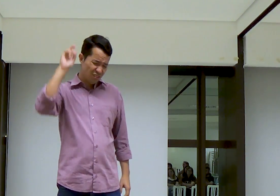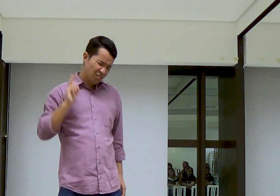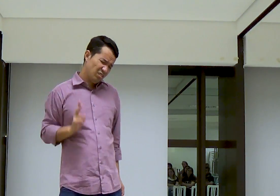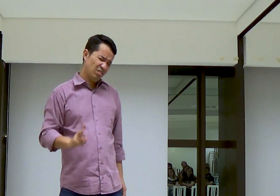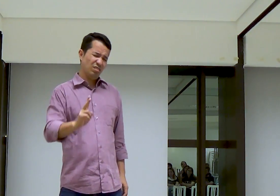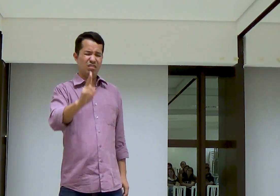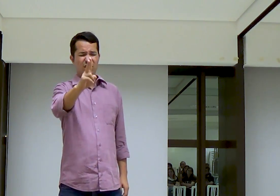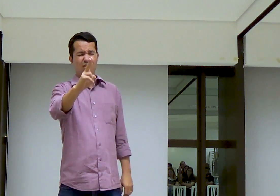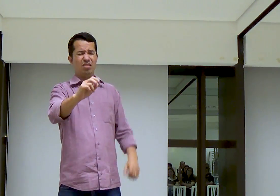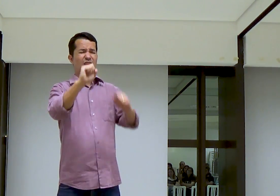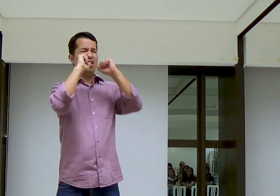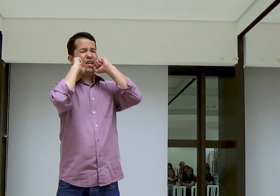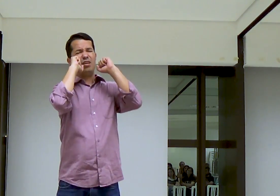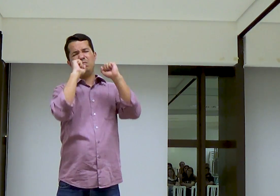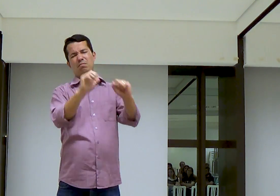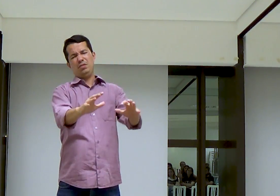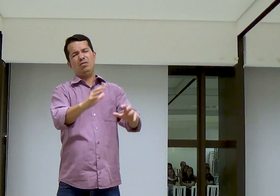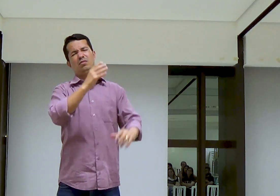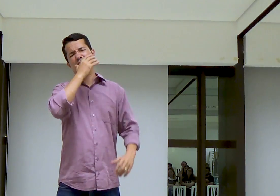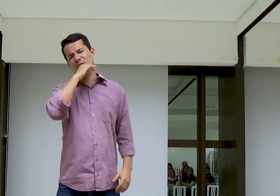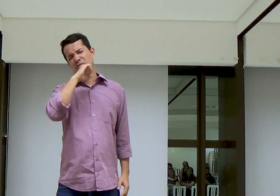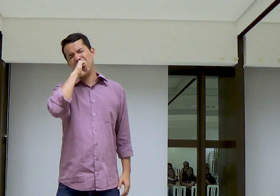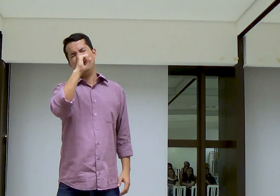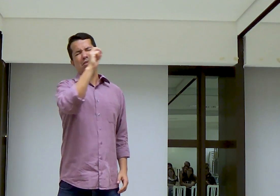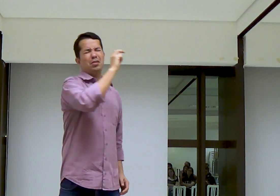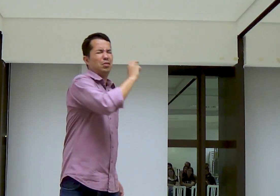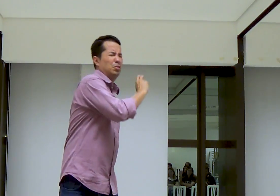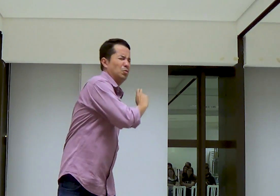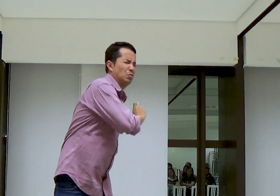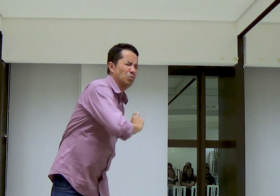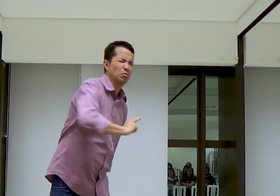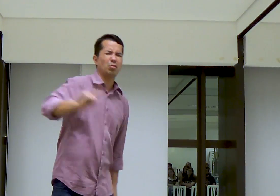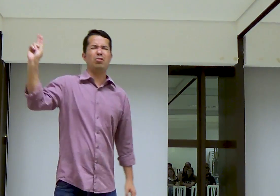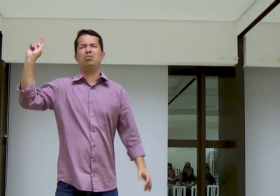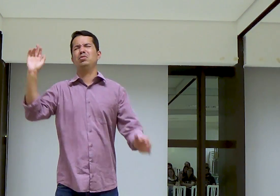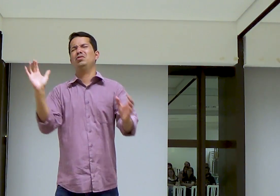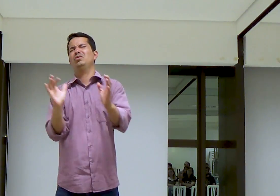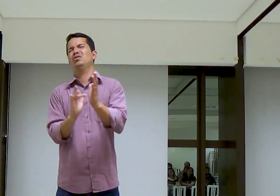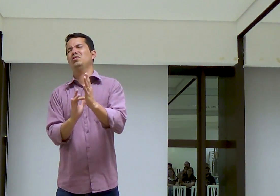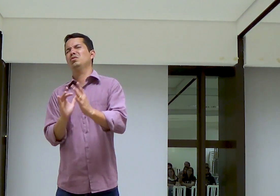possa estar junto com o Senhor realmente. Abençoa, Pai, em nome de Jesus.